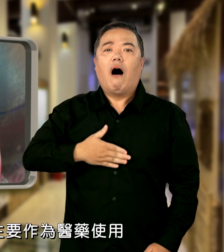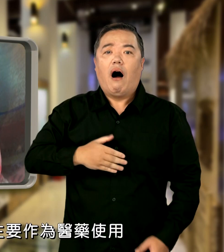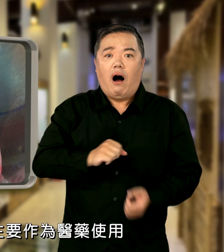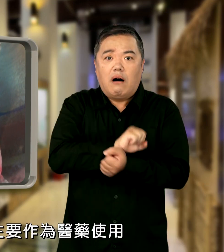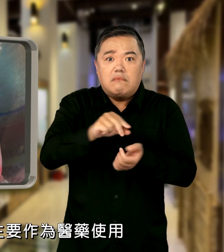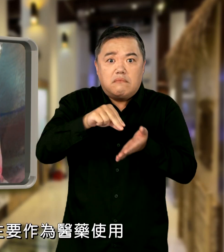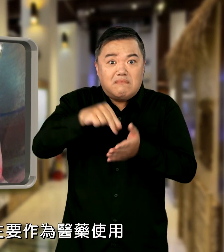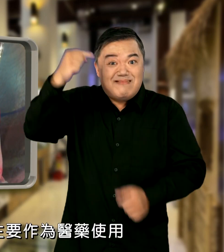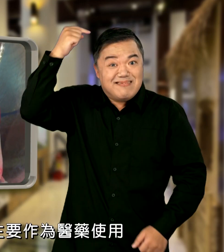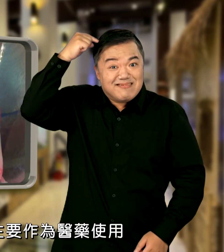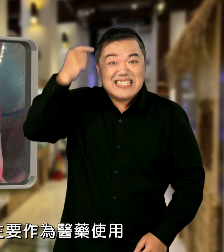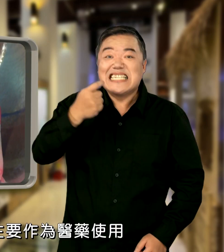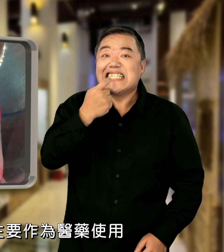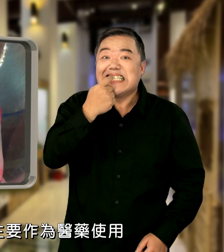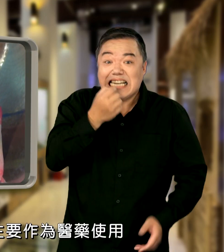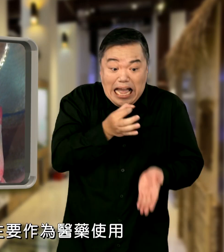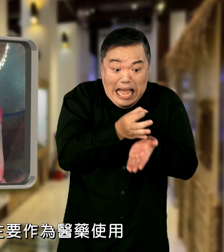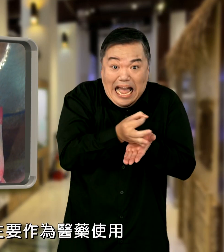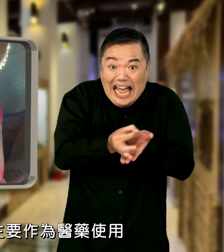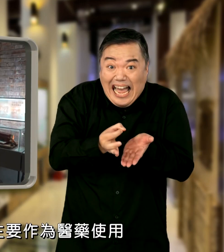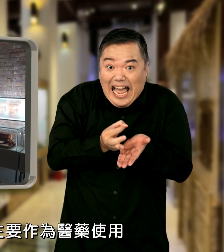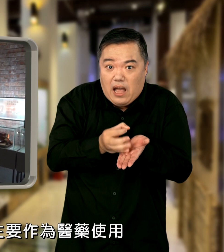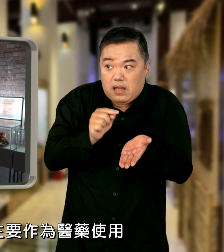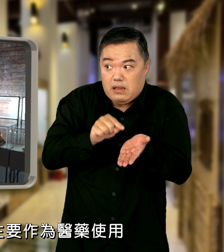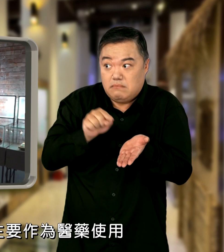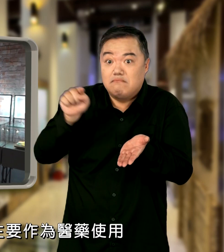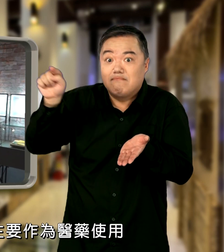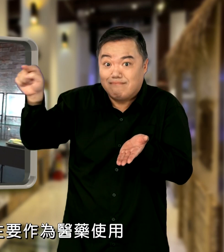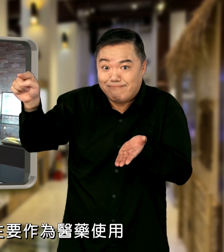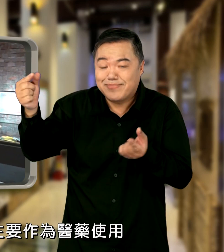樟脑在早期主要作为医药使用，